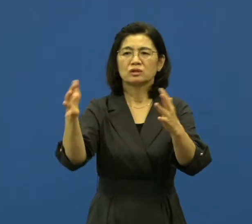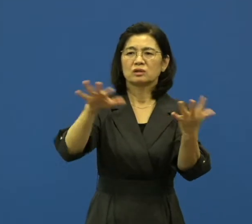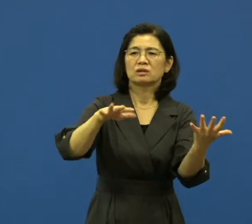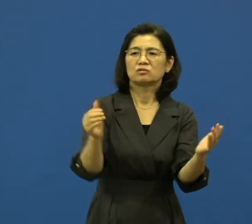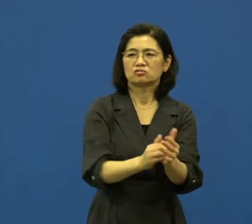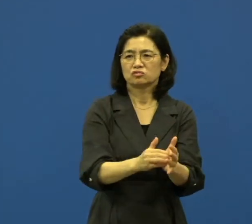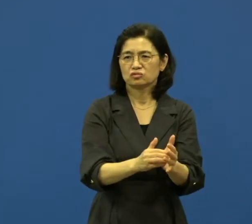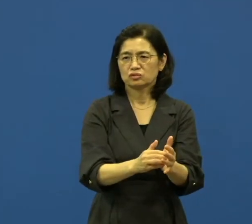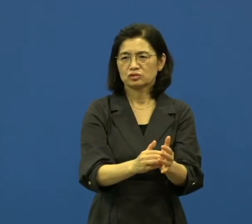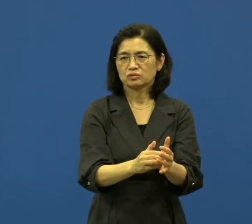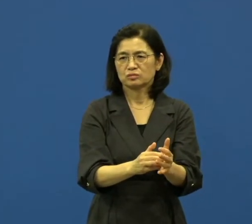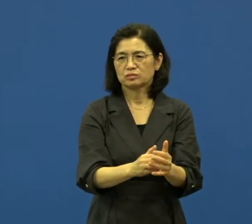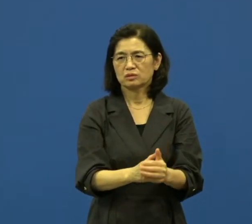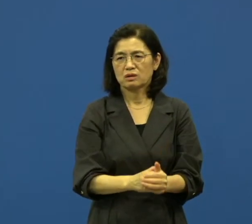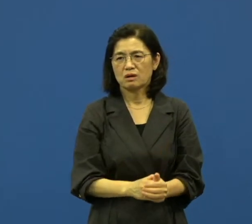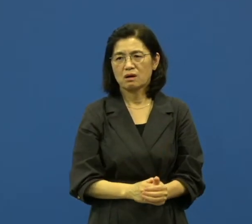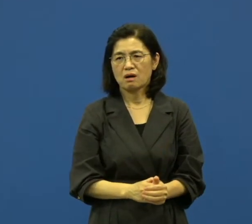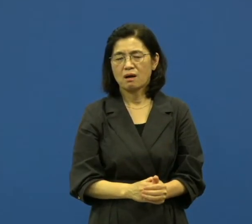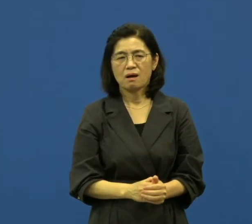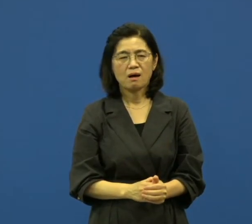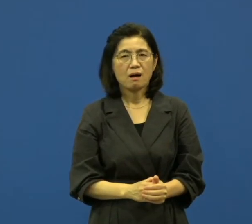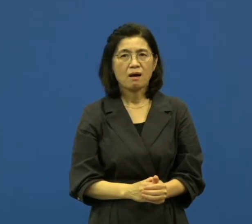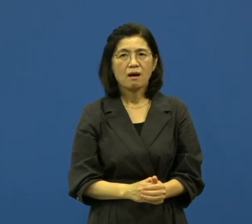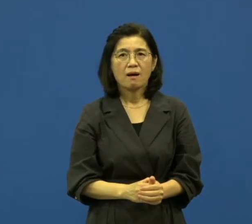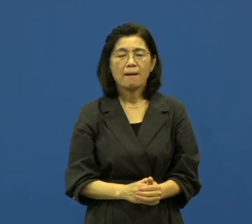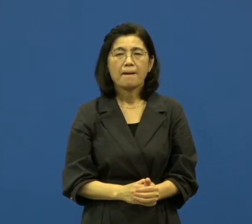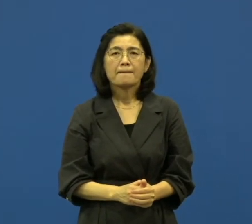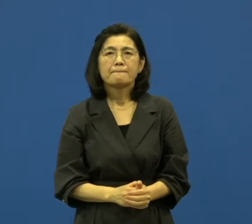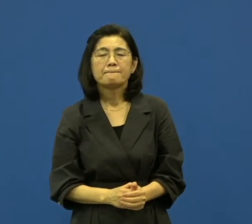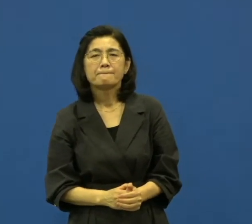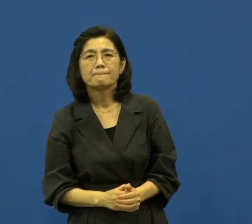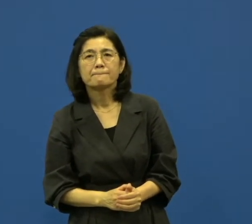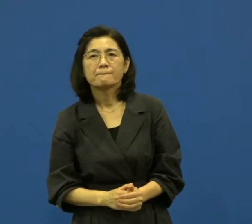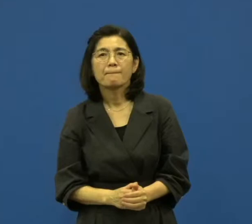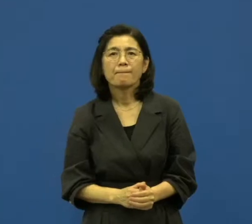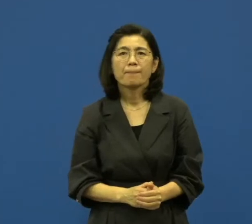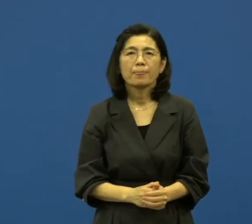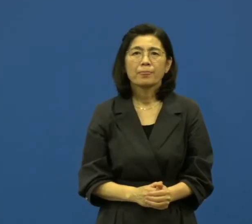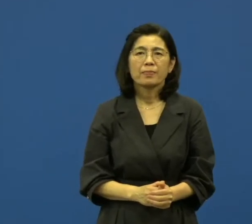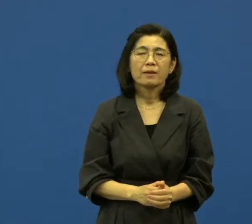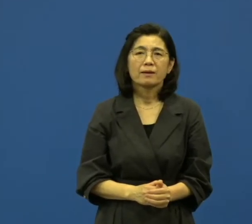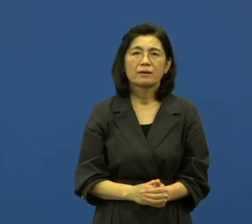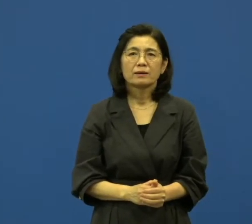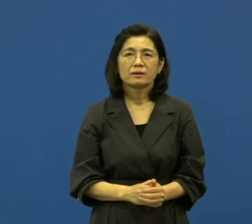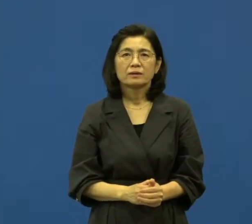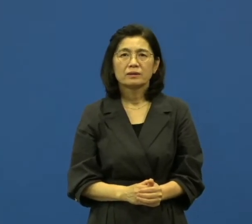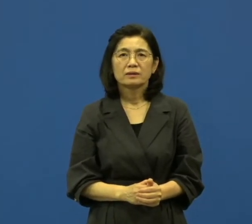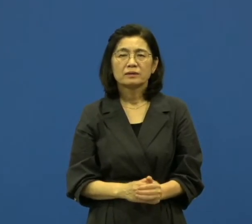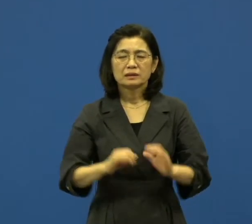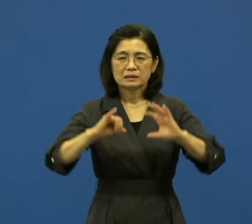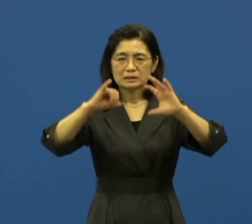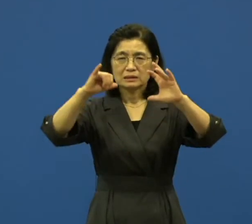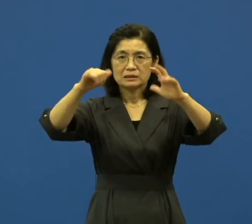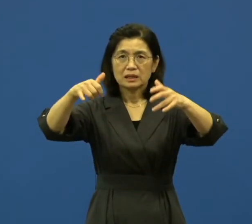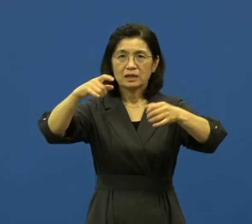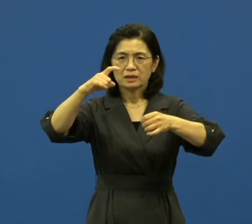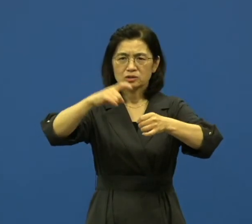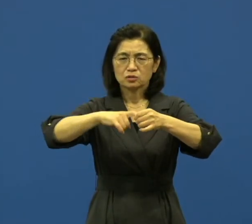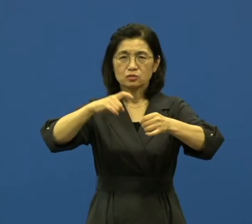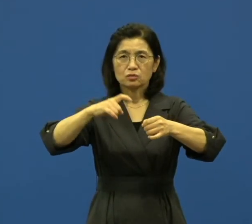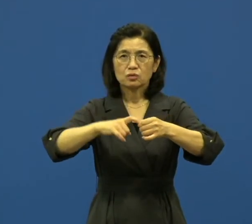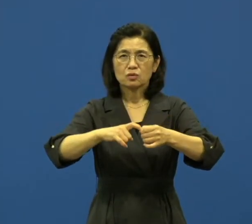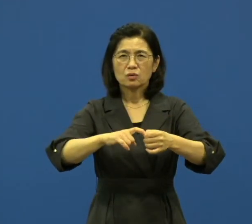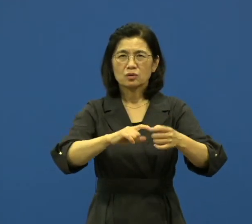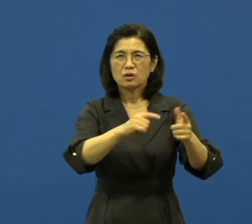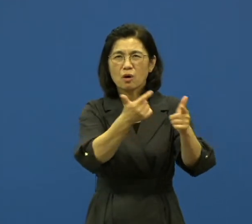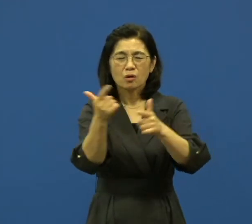빌 게이츠도 요즘 그런 전망을 많이 하대요. 뭐 그런 세계적인 동향을 굉장히